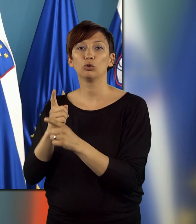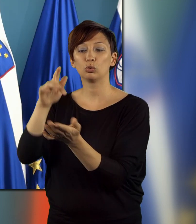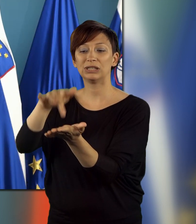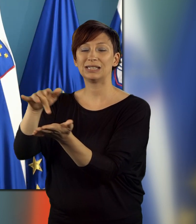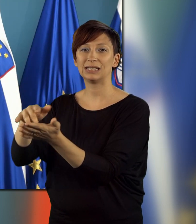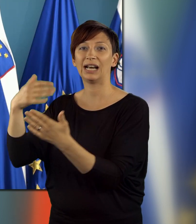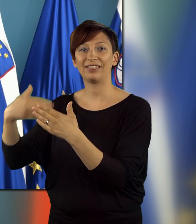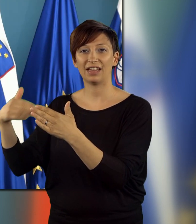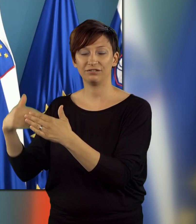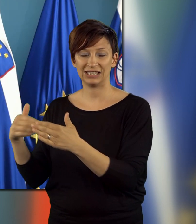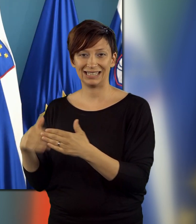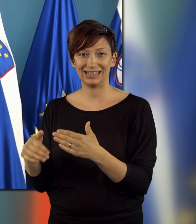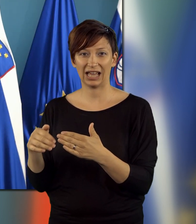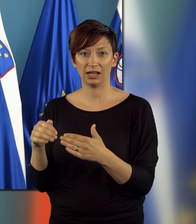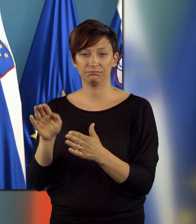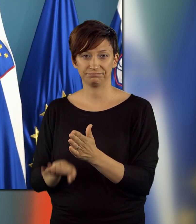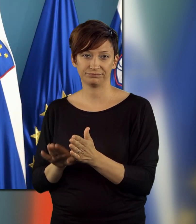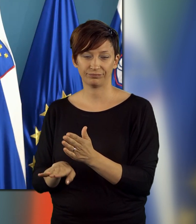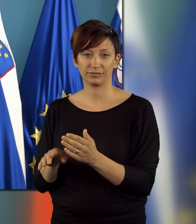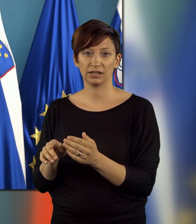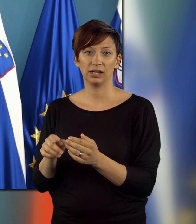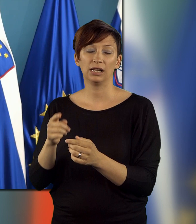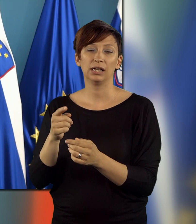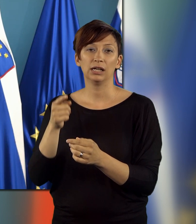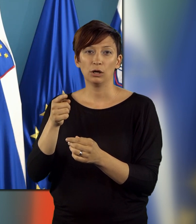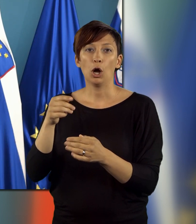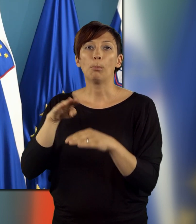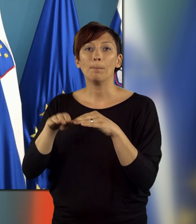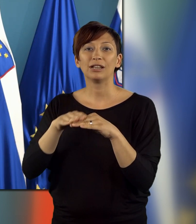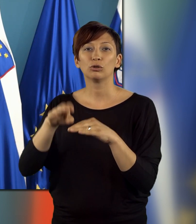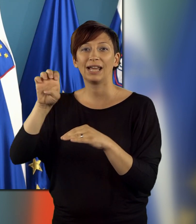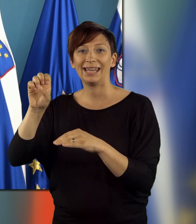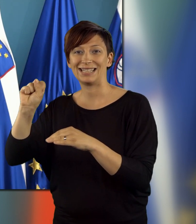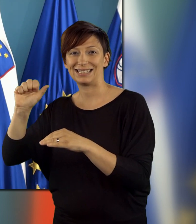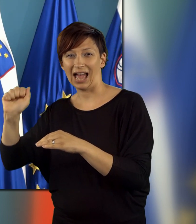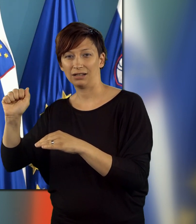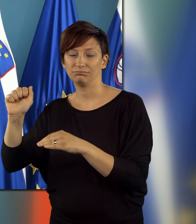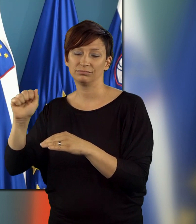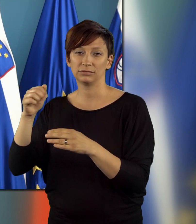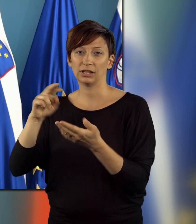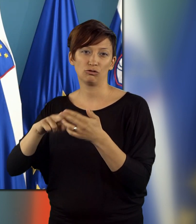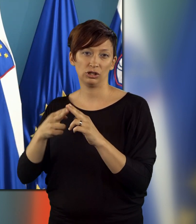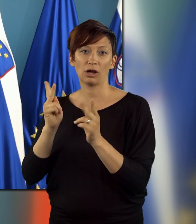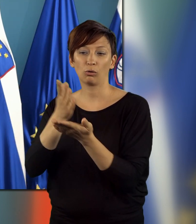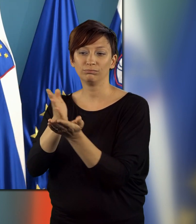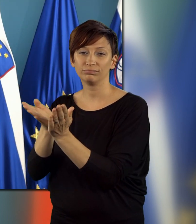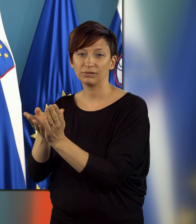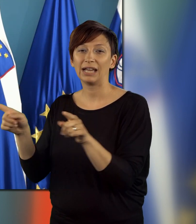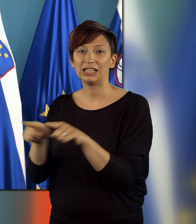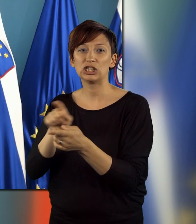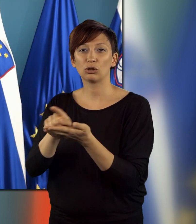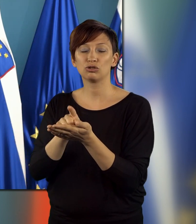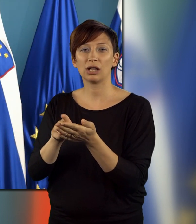ciljne deficite, spet po metodologiji ESA, hkrati pa določamo tudi